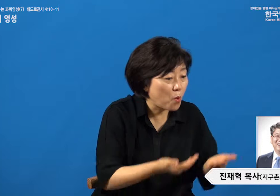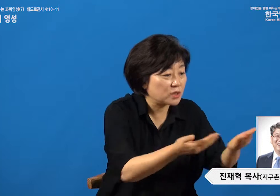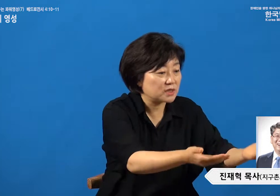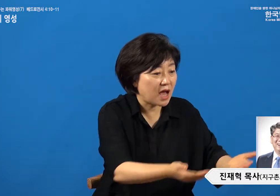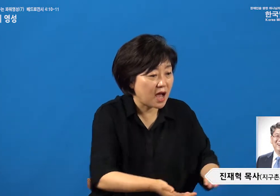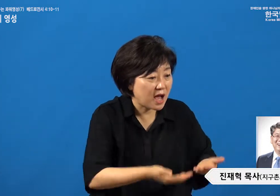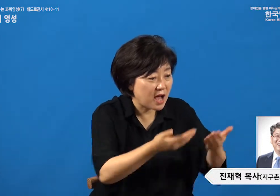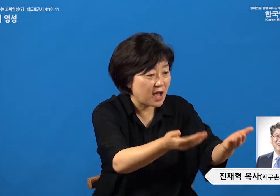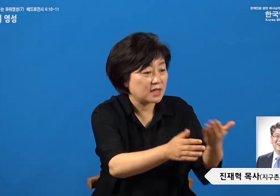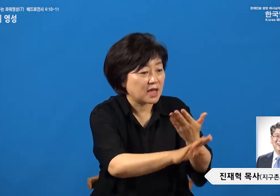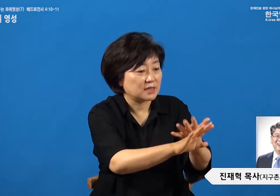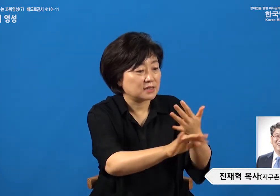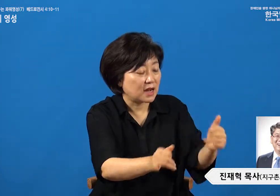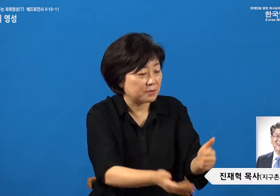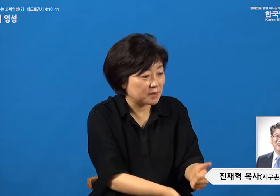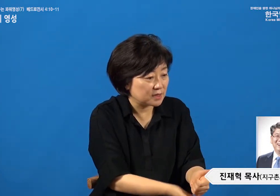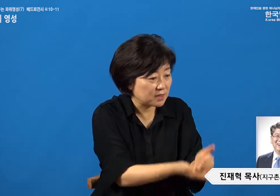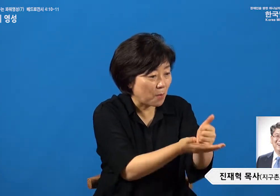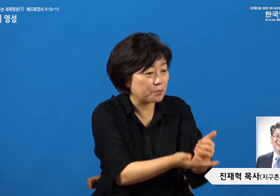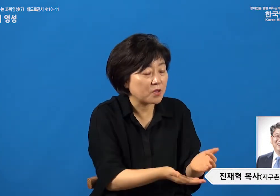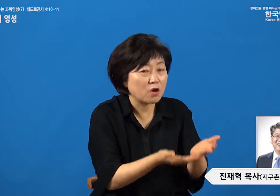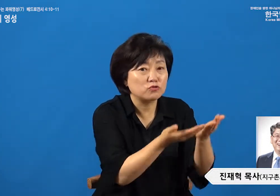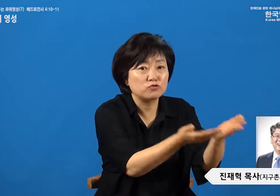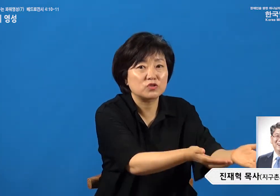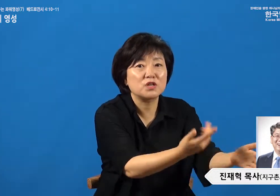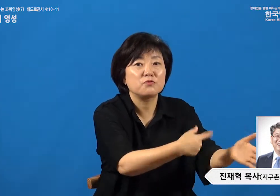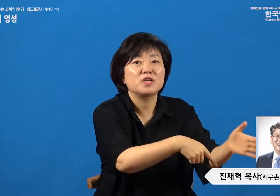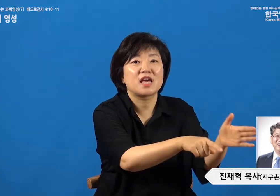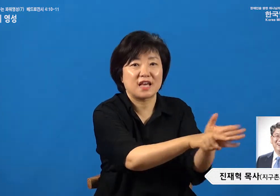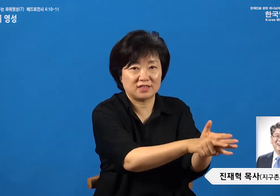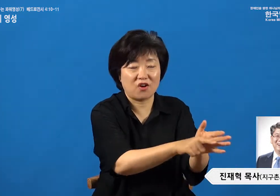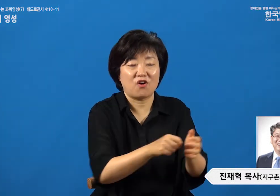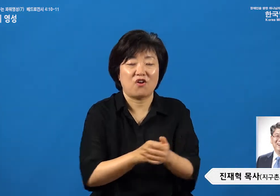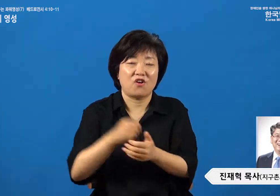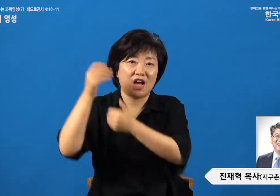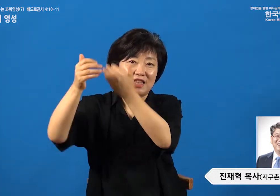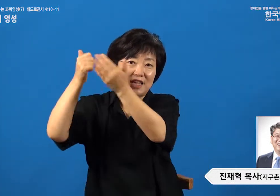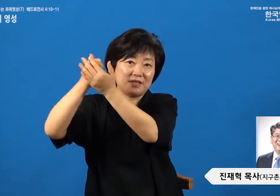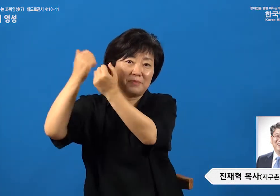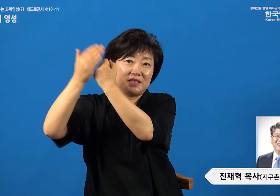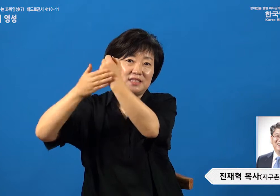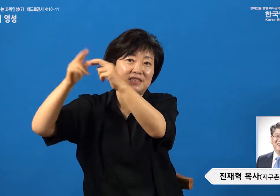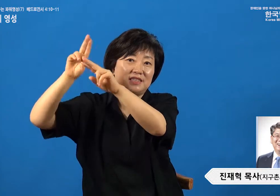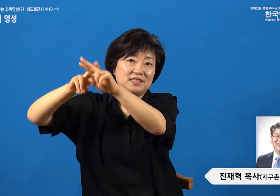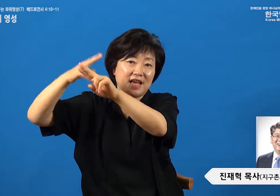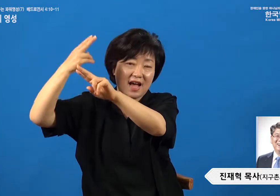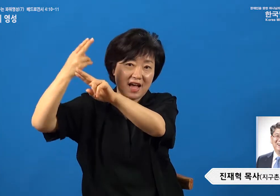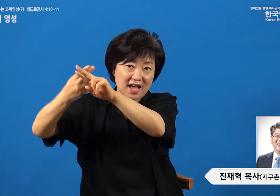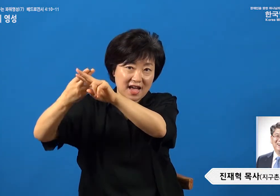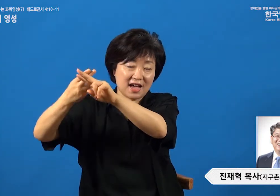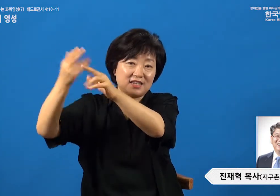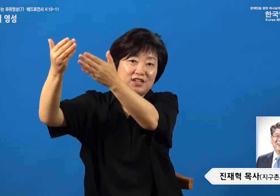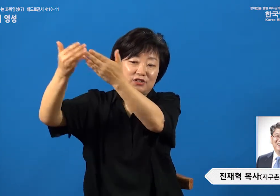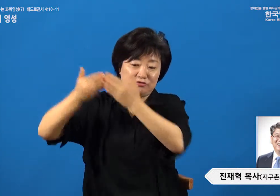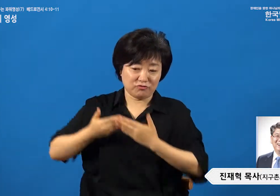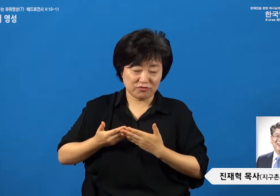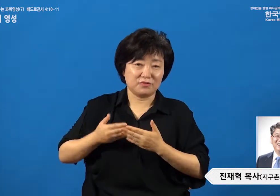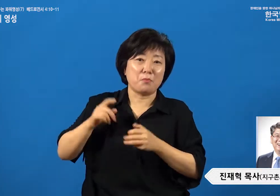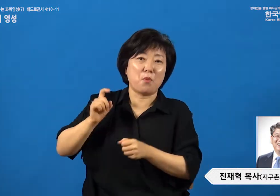다른 사람들을 섬기기 위해서 하나님이 은사, 은혜를